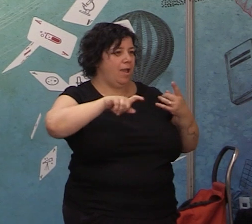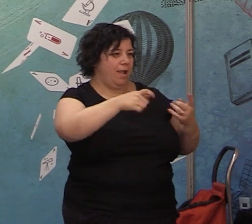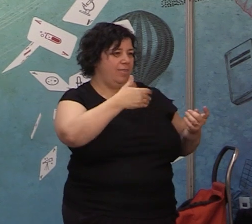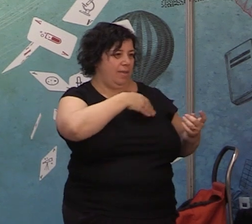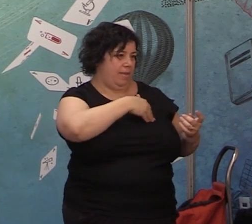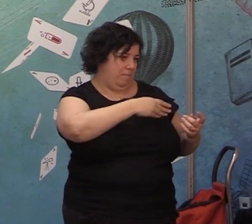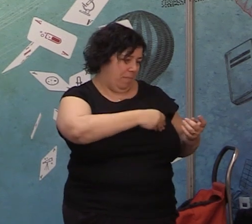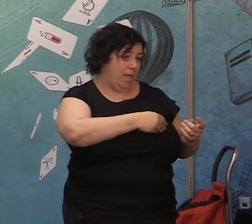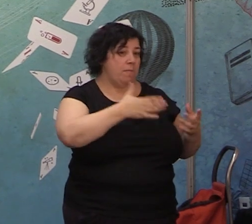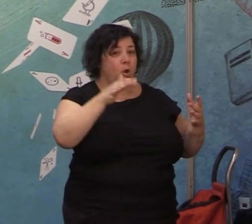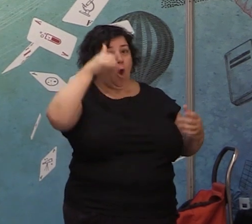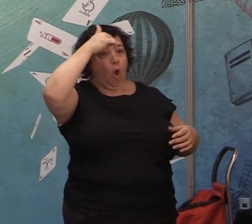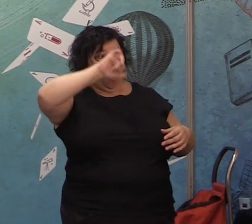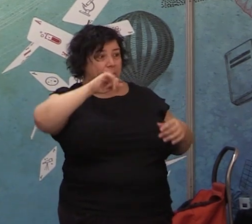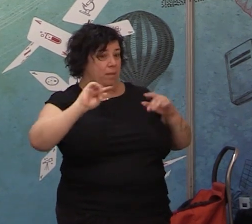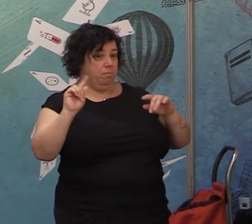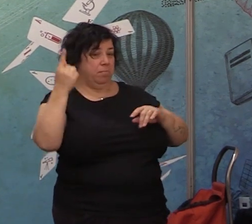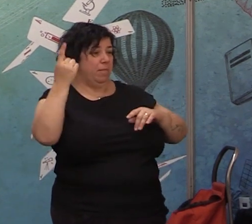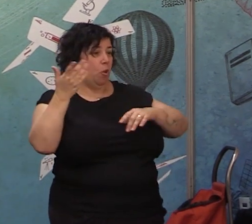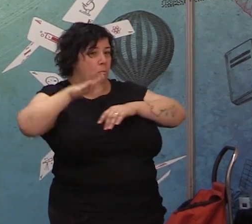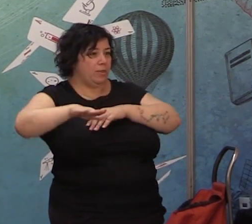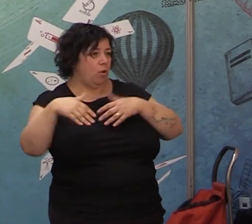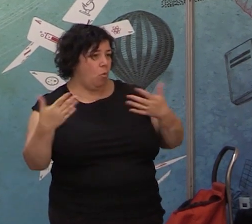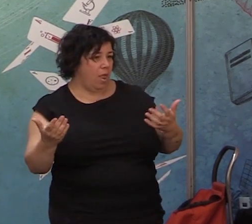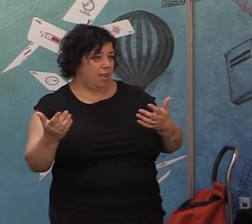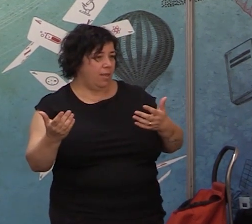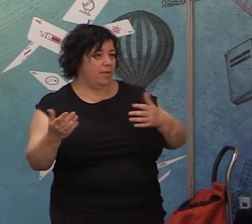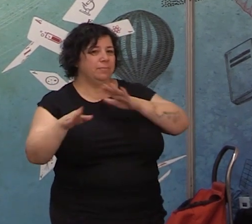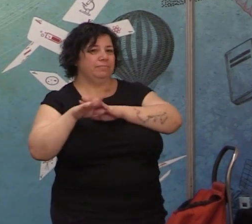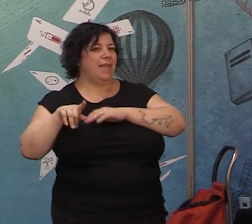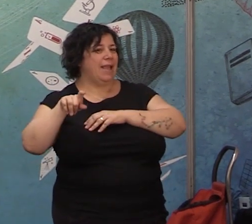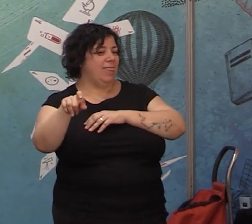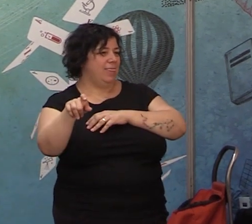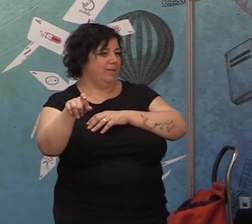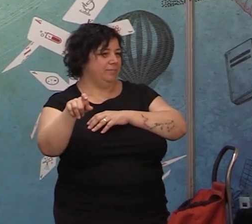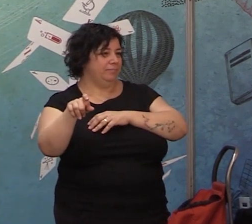Sin embargo, en los hombres la causa principal de mortalidad sigue siendo el cáncer.